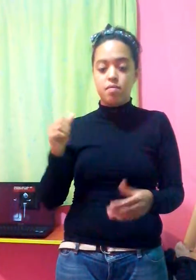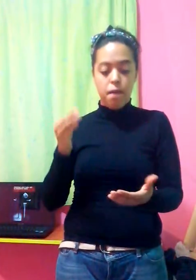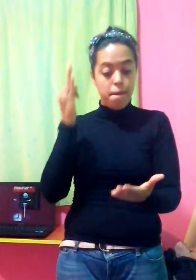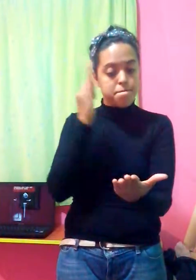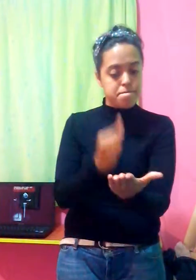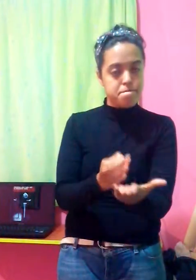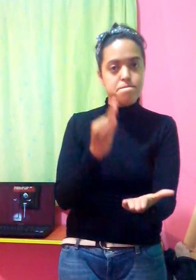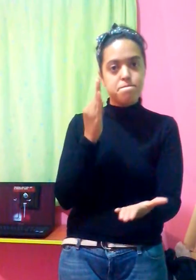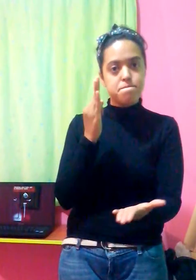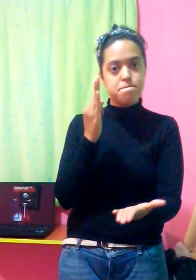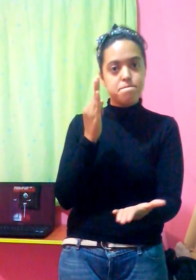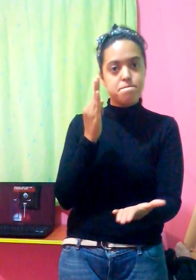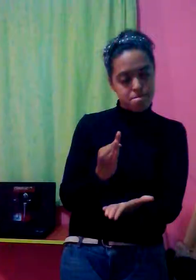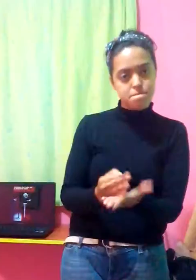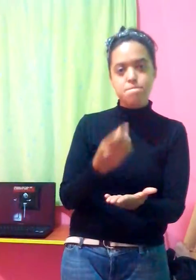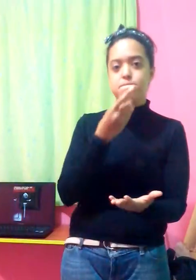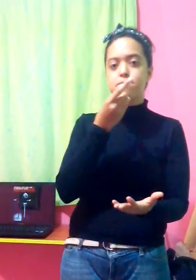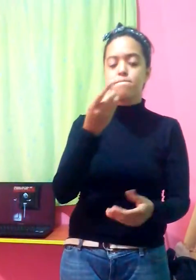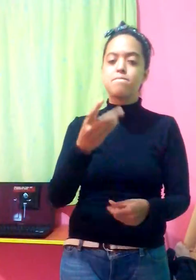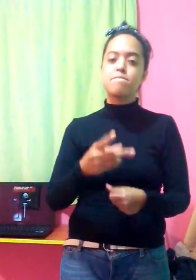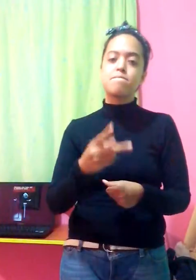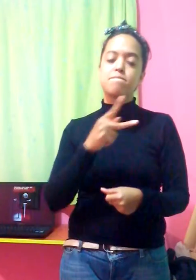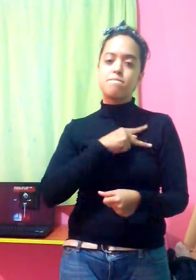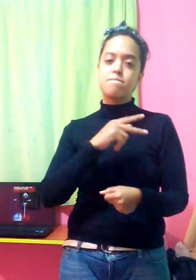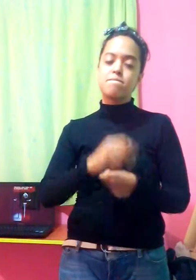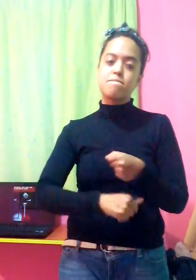Decía mi abuela, la mujer inteligente es la que ve lo que le conviene.